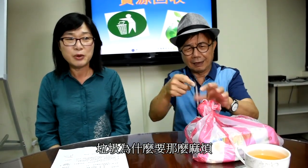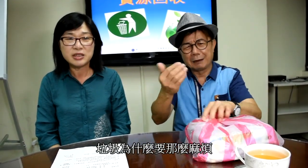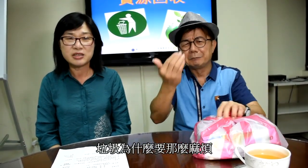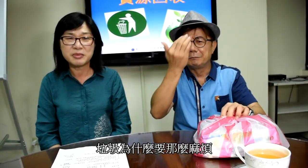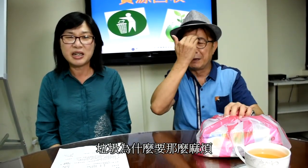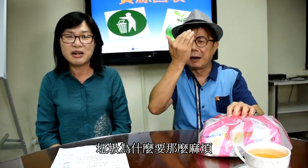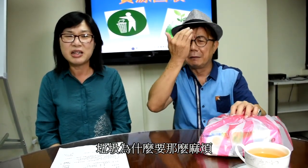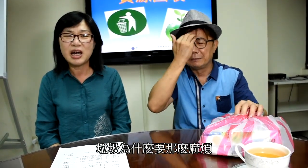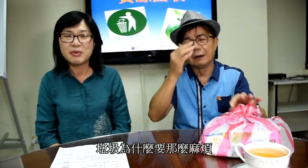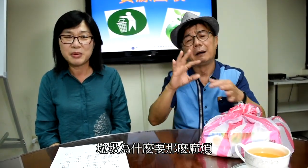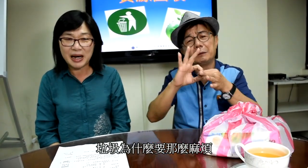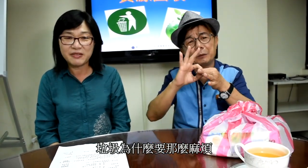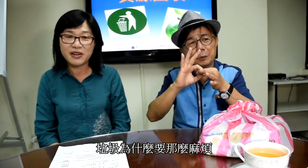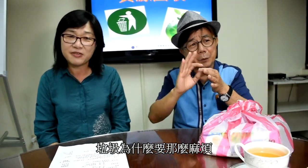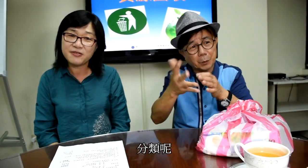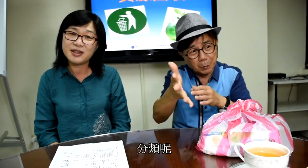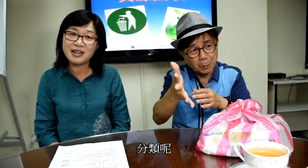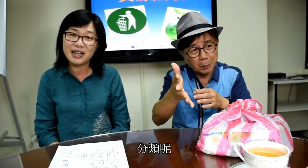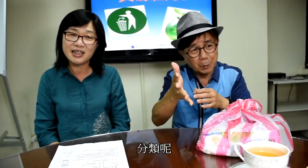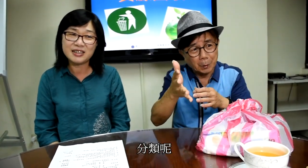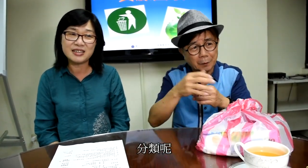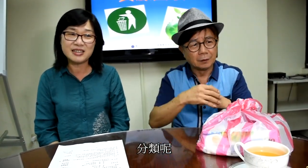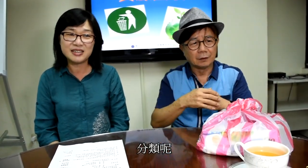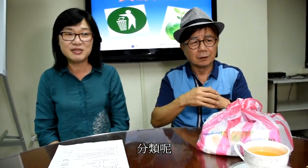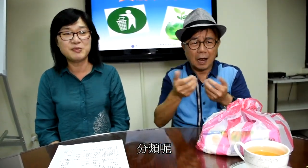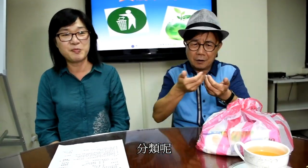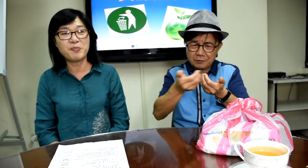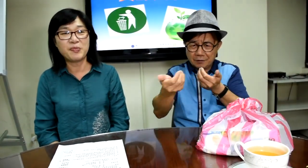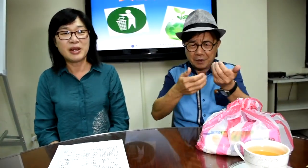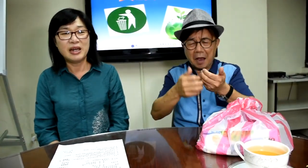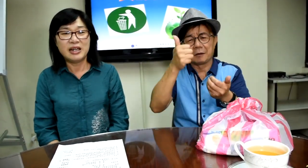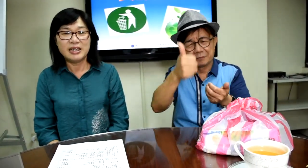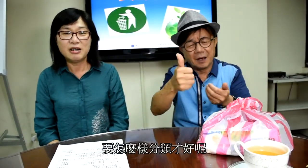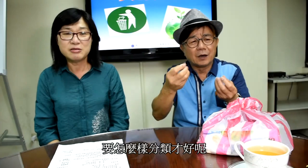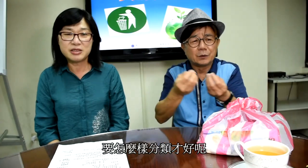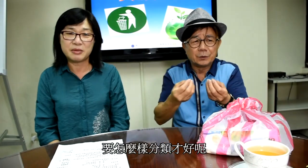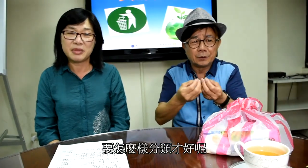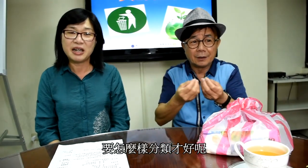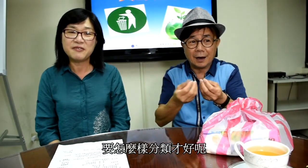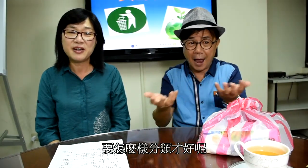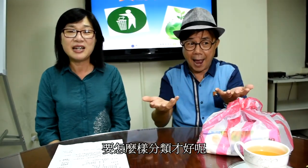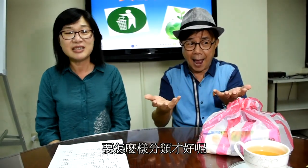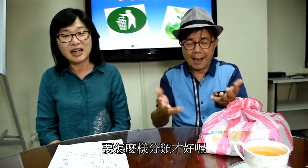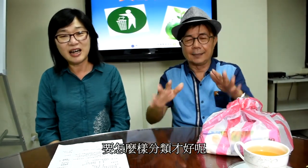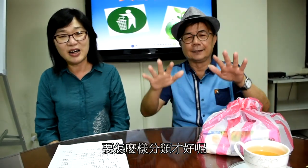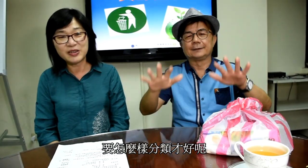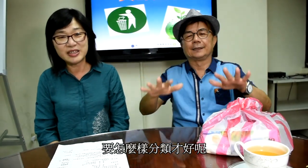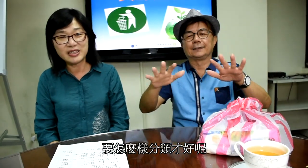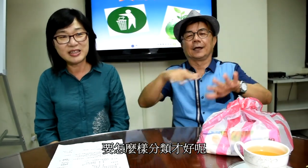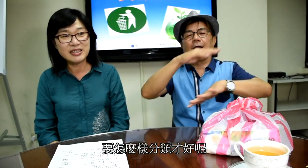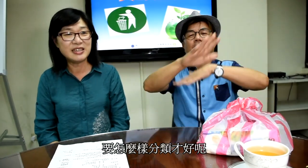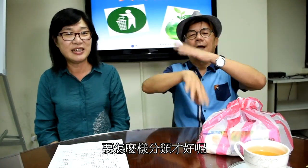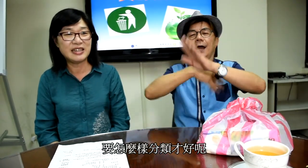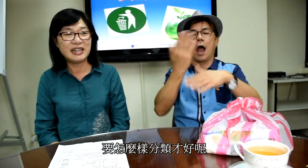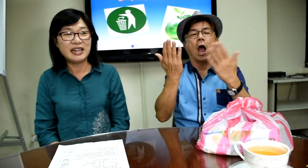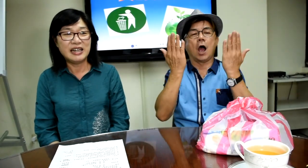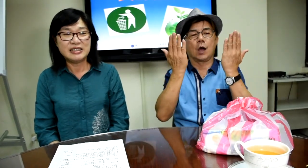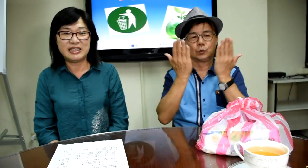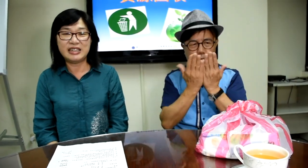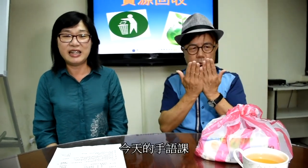什么要那么麻烦分类呢？要怎么样分类才好呢？今天的